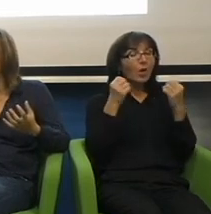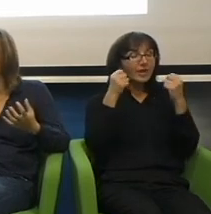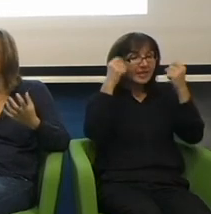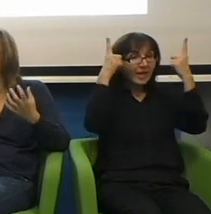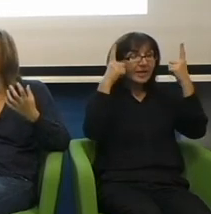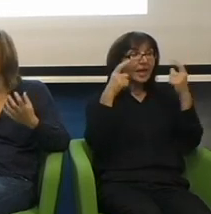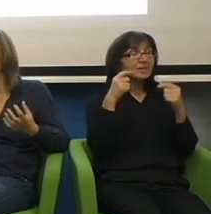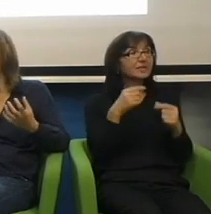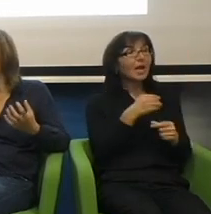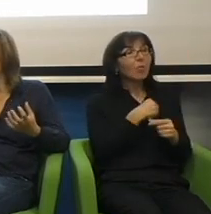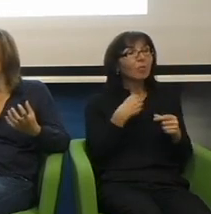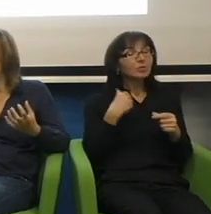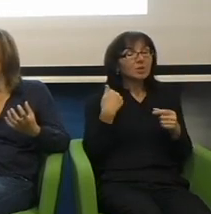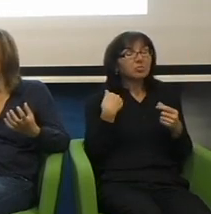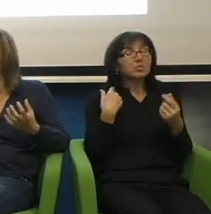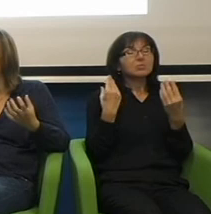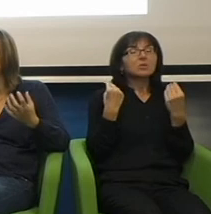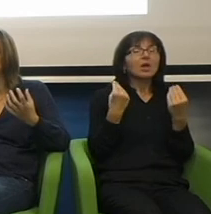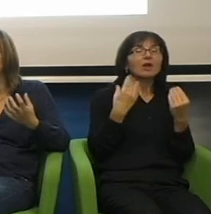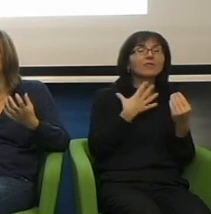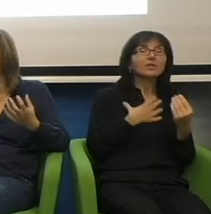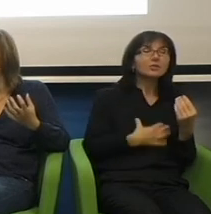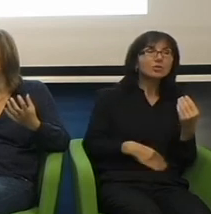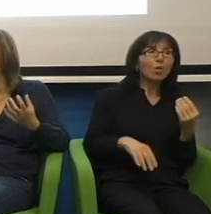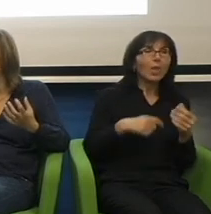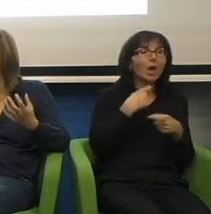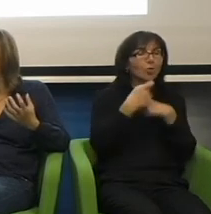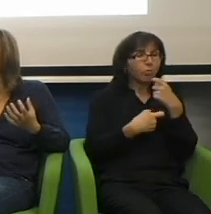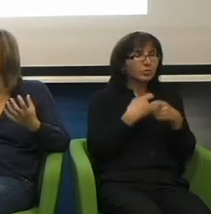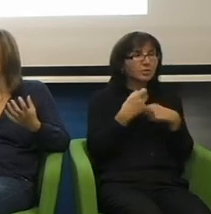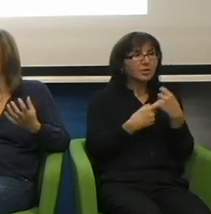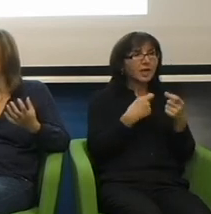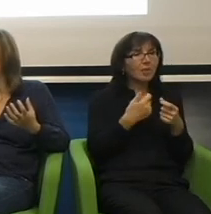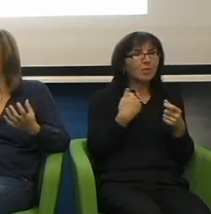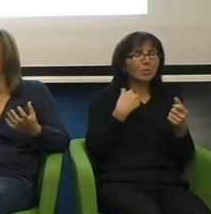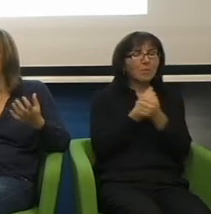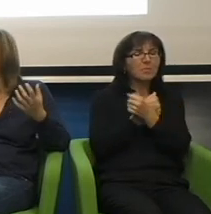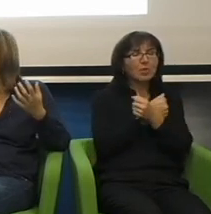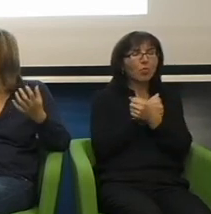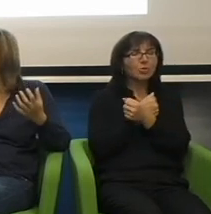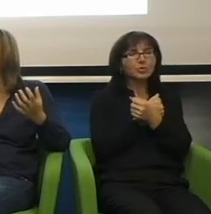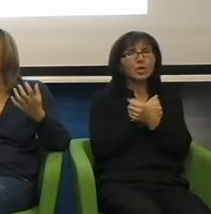polska inteligencja była zachwycona robotnikami. To było po prostu coś nieprawdopodobnego. To była miłość od pierwszego wejrzenia.